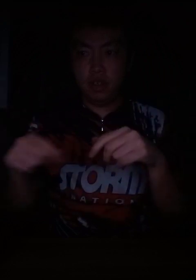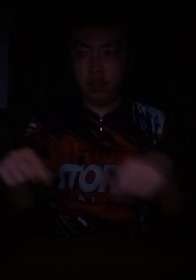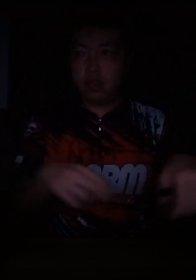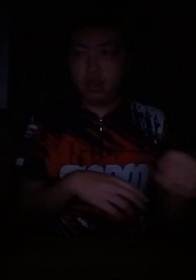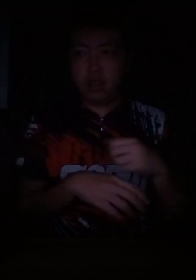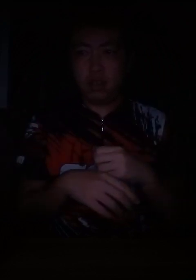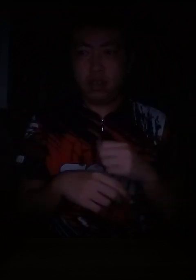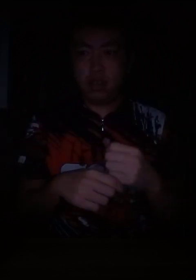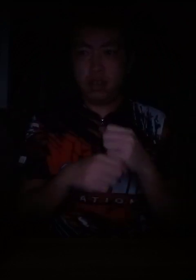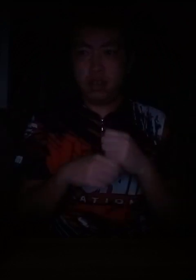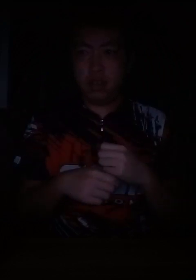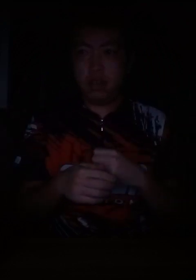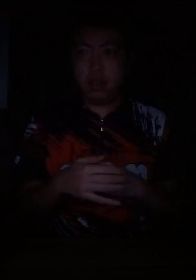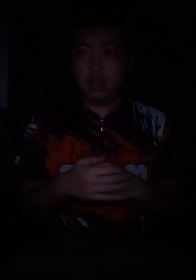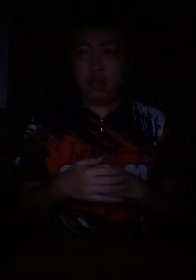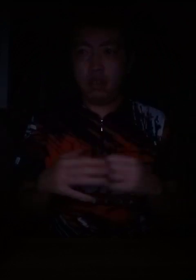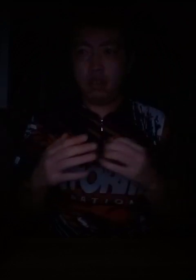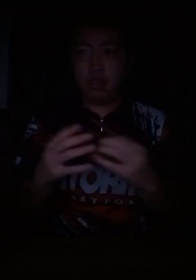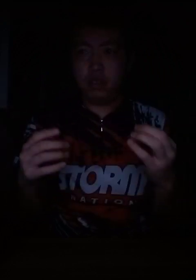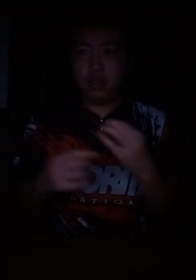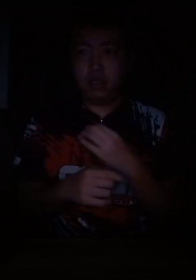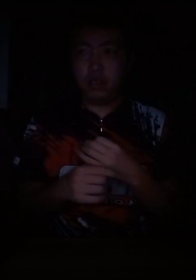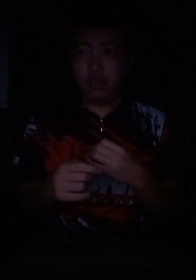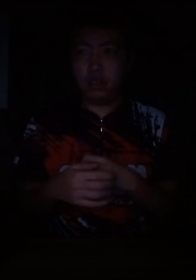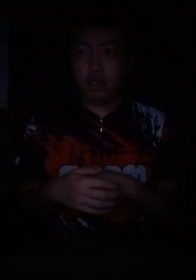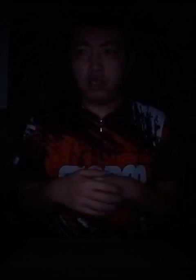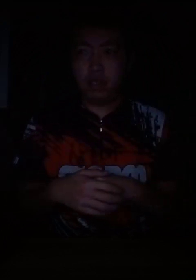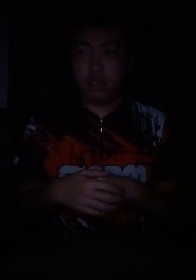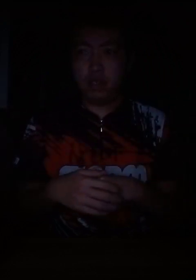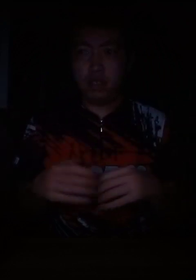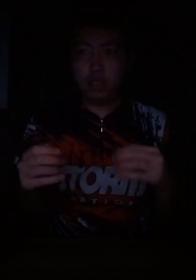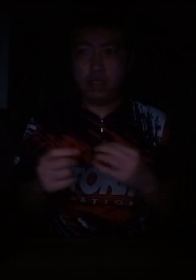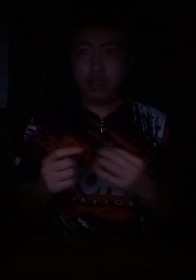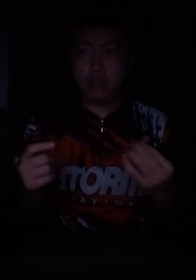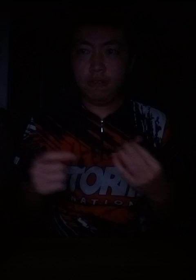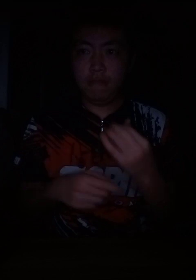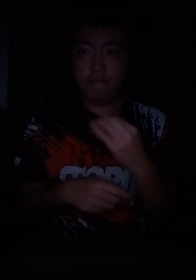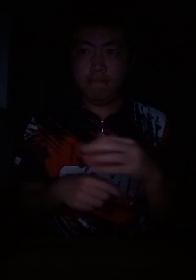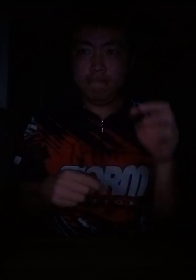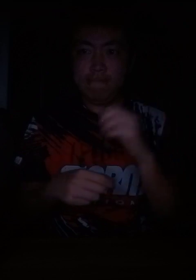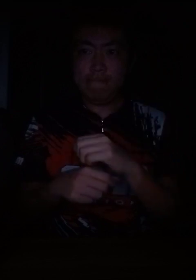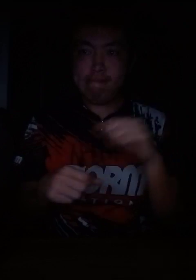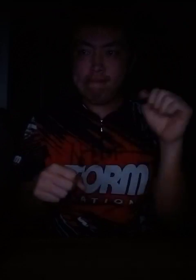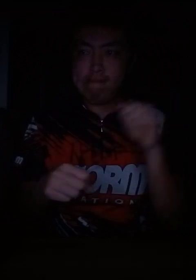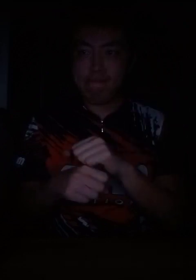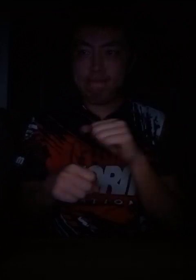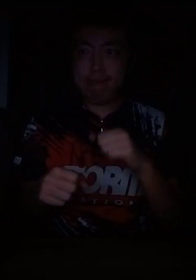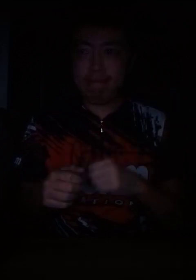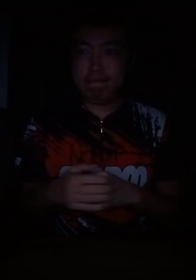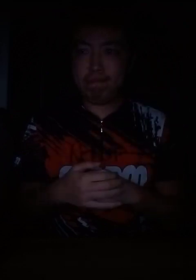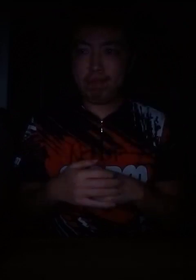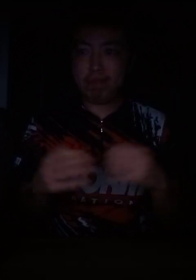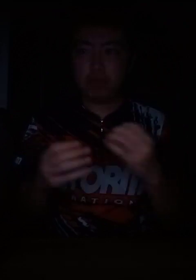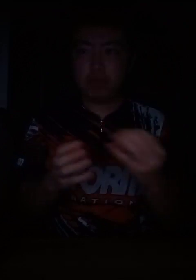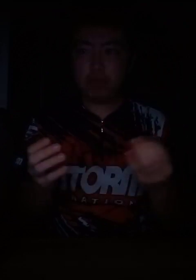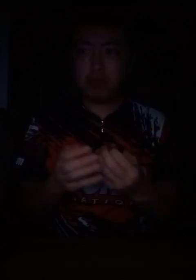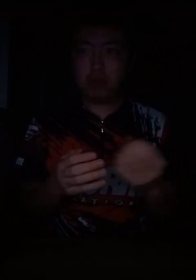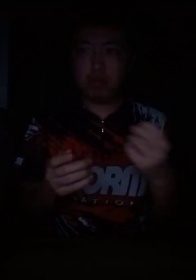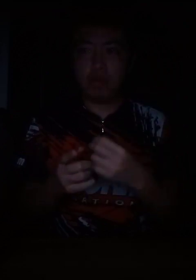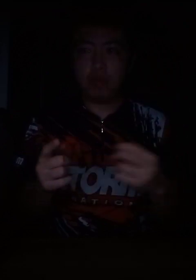못하게 막아섰는데 흥분한 남성은 오히려 우산을 휘둘러 머리를 내리칩니다. 저지하는 버스기사까지 우산으로 찌르는